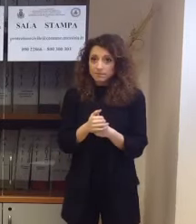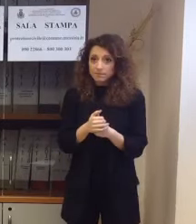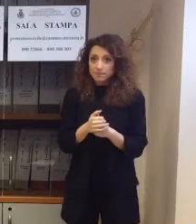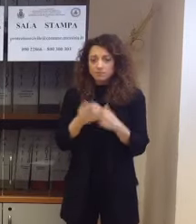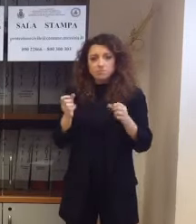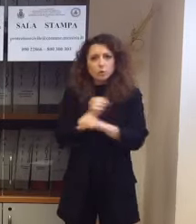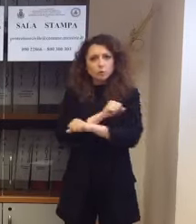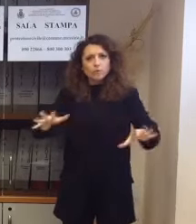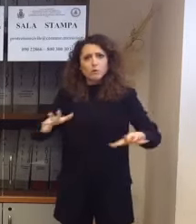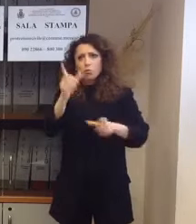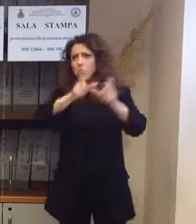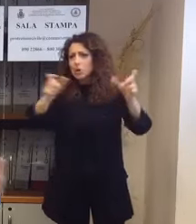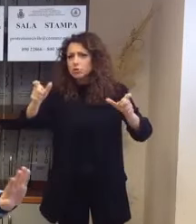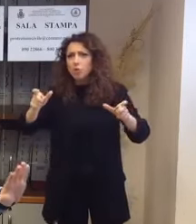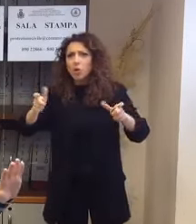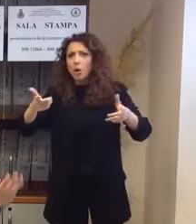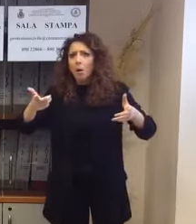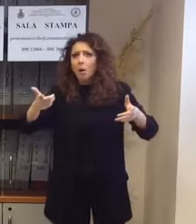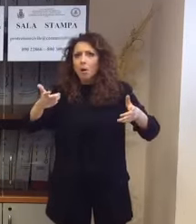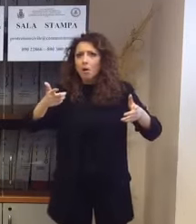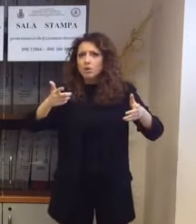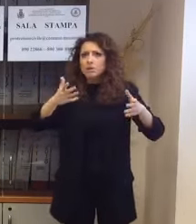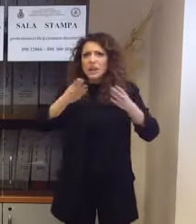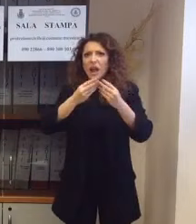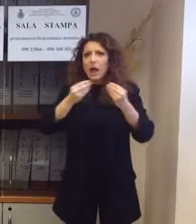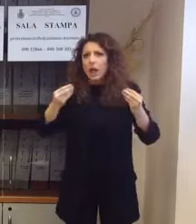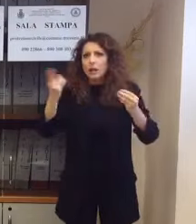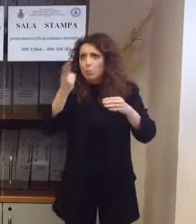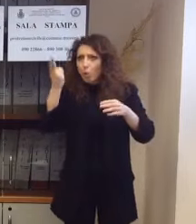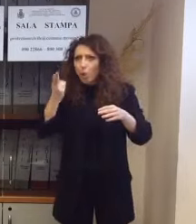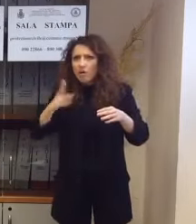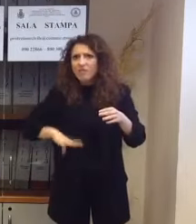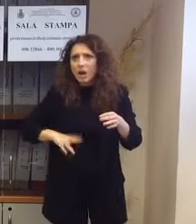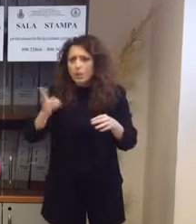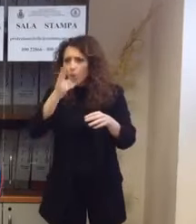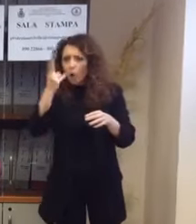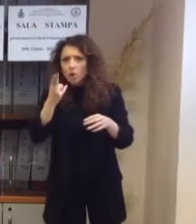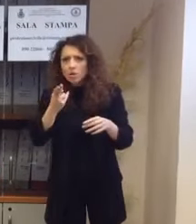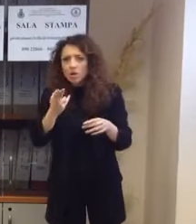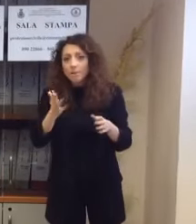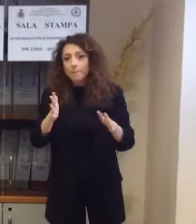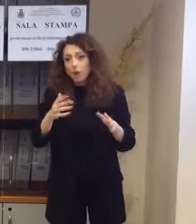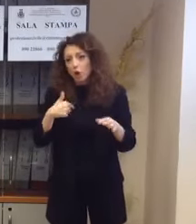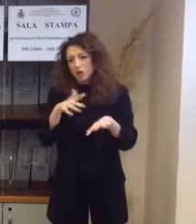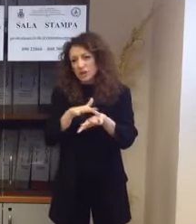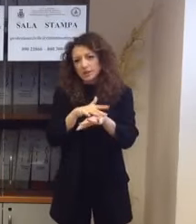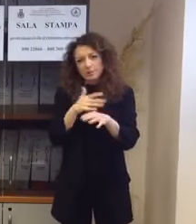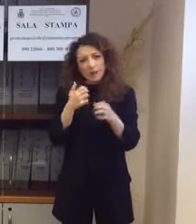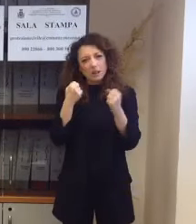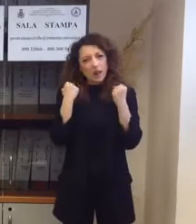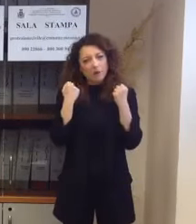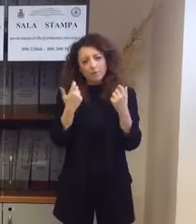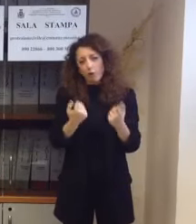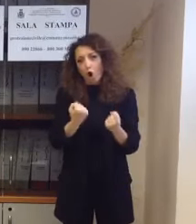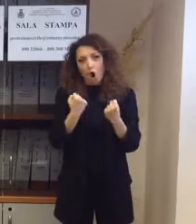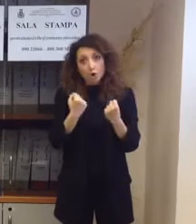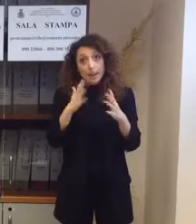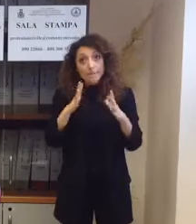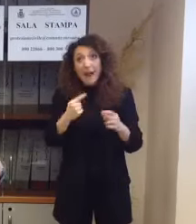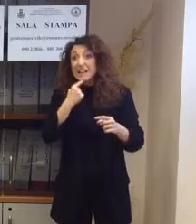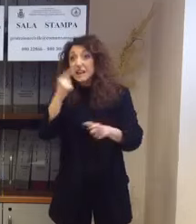di fame. E io, guardate, io ho una grande sensibilità. Però chi è che ci prende in giro in